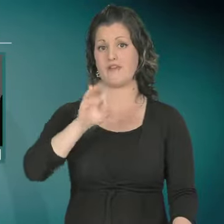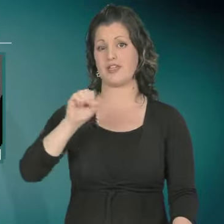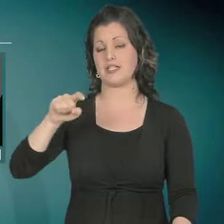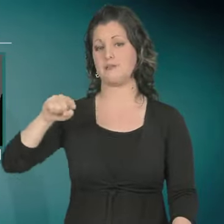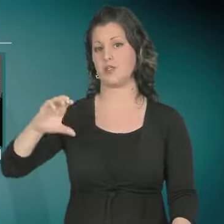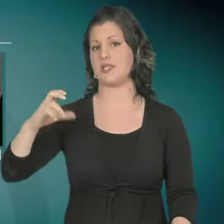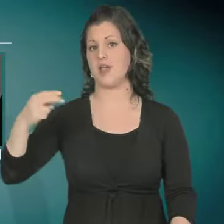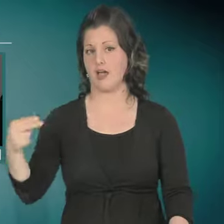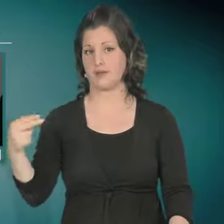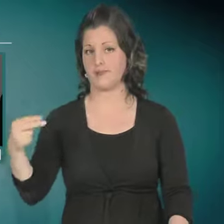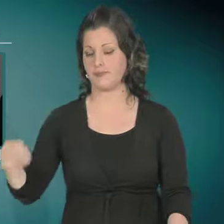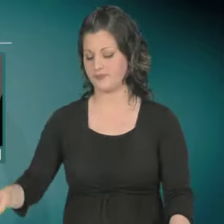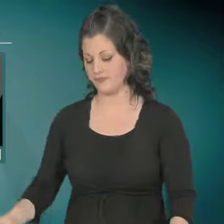www.sgbfss.ch nachgeschaut werden.